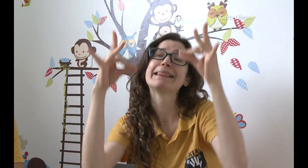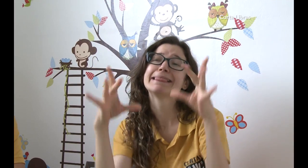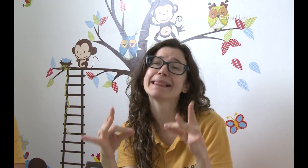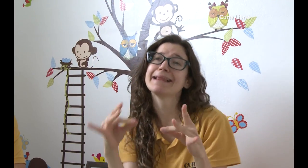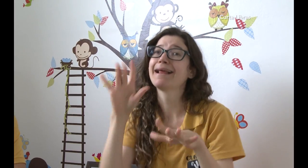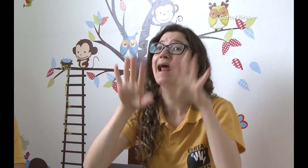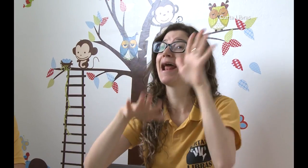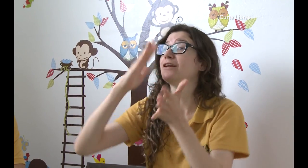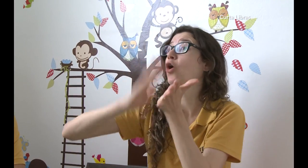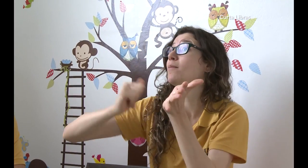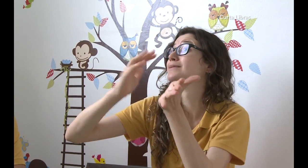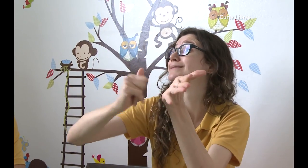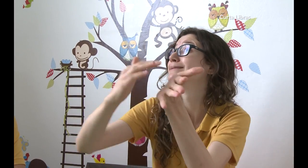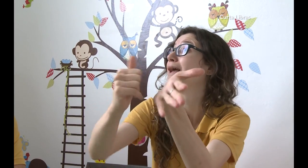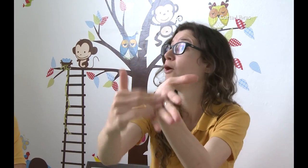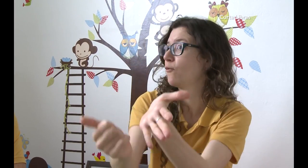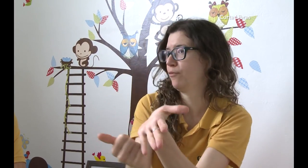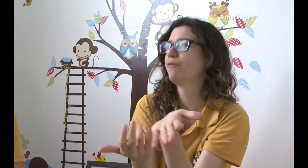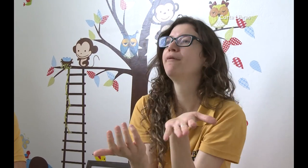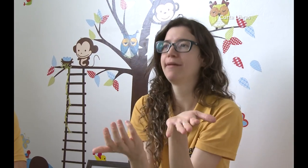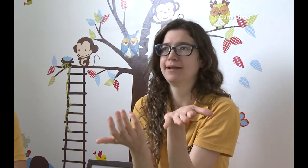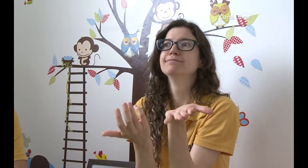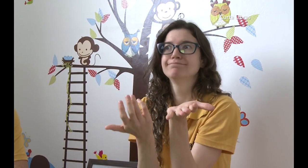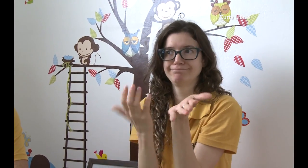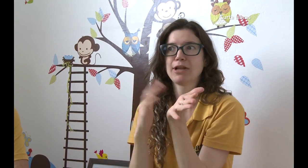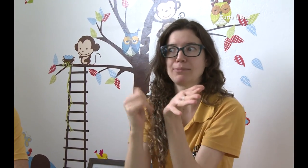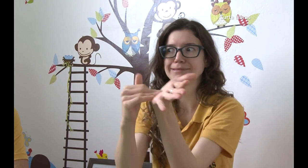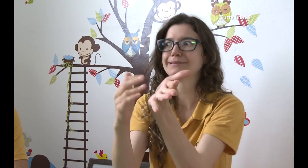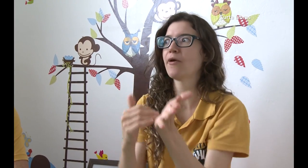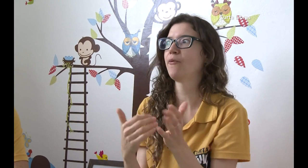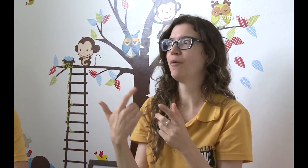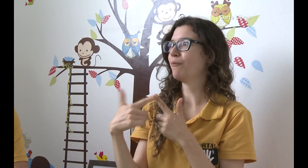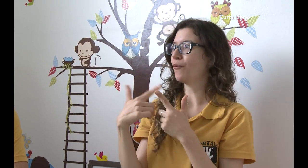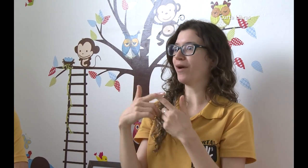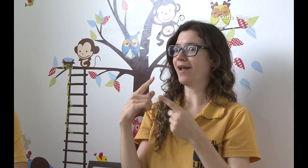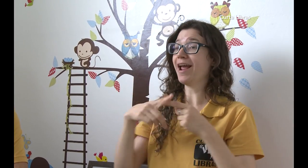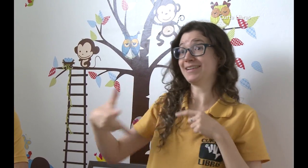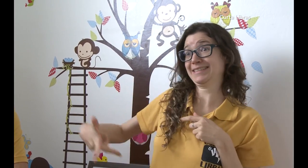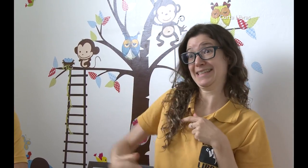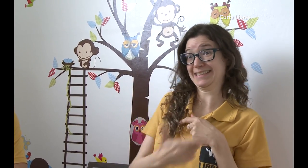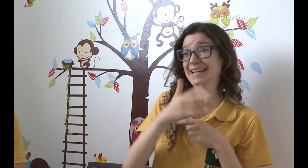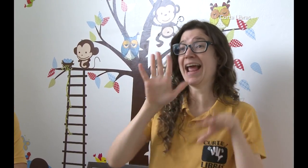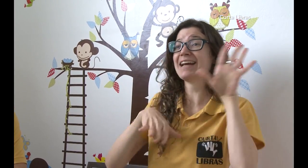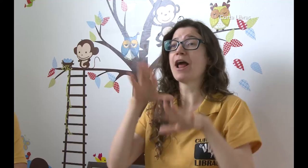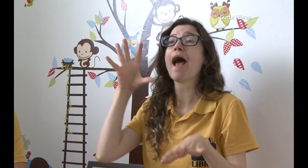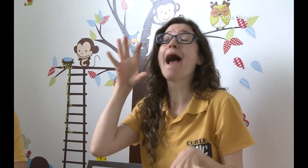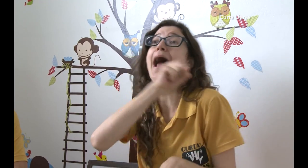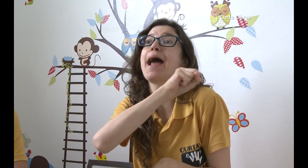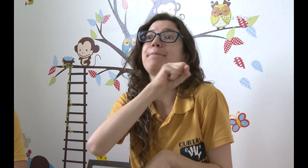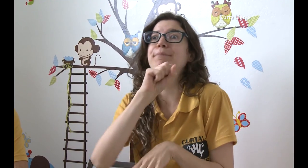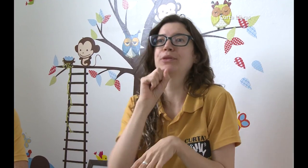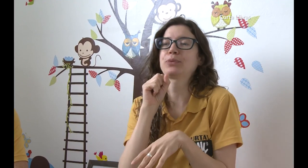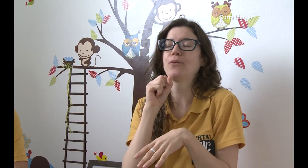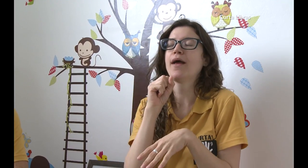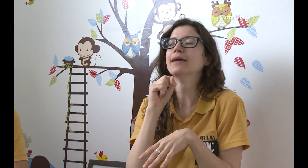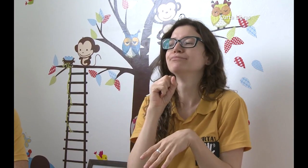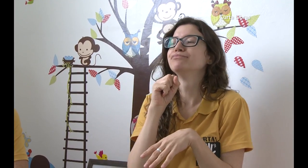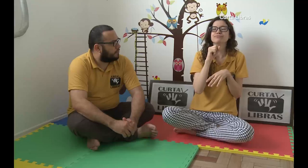informações Não dá detalhes E até omite algumas informações às pacientes Porque a cesárea é muitas vezes mais rápida E também é mais